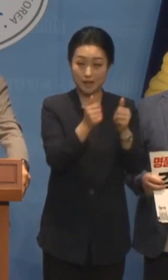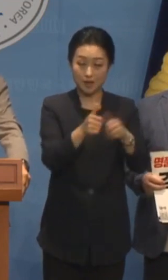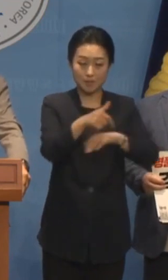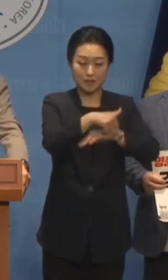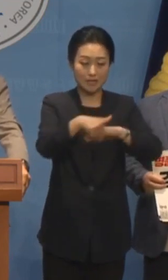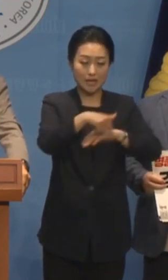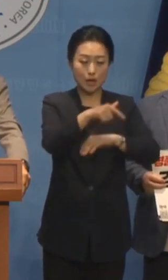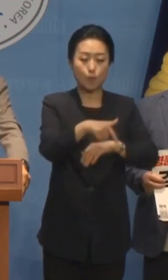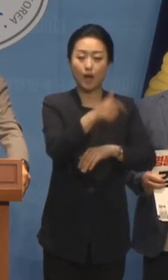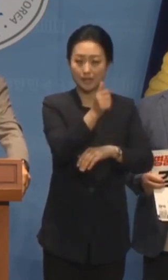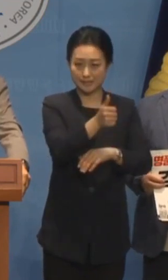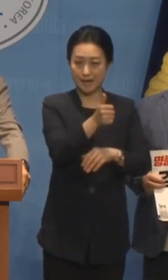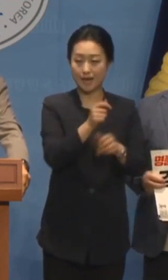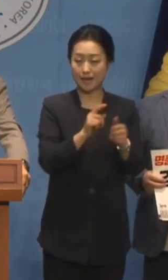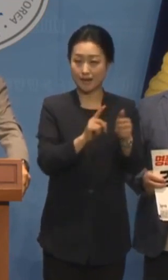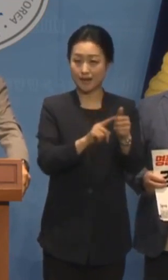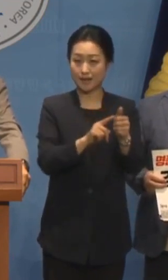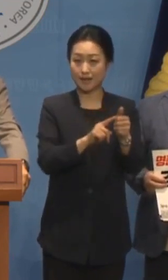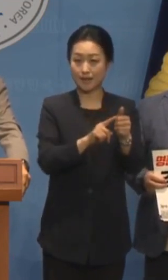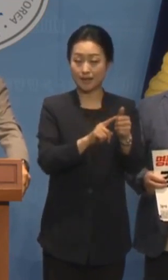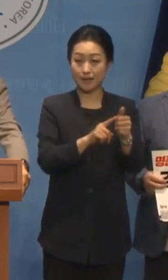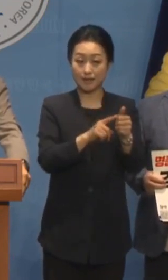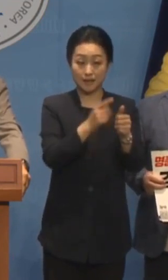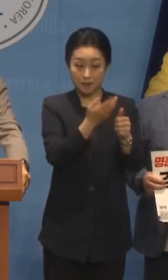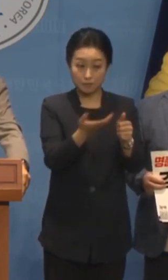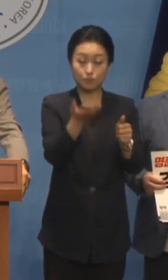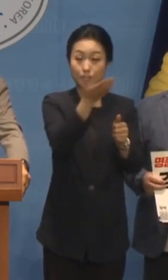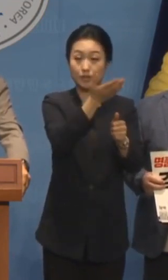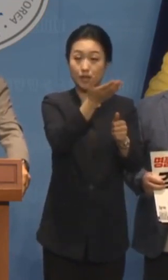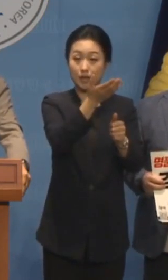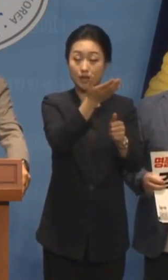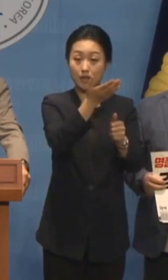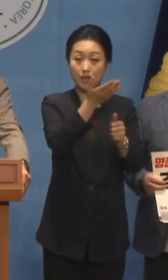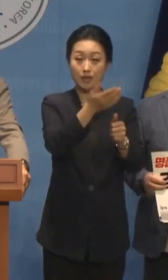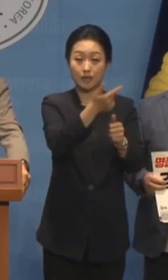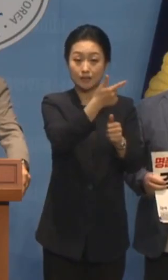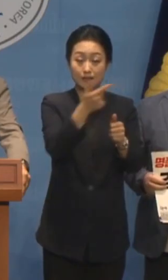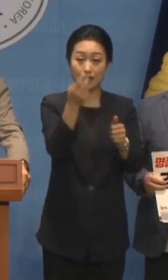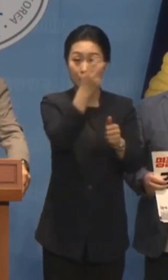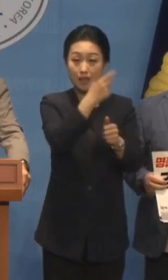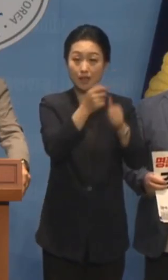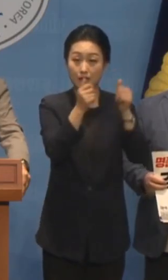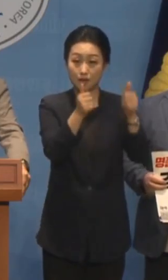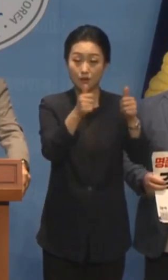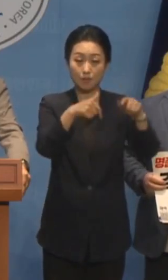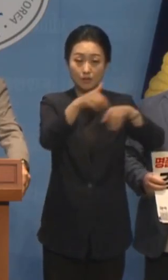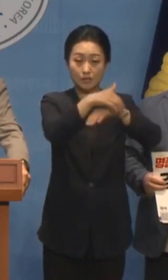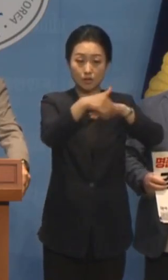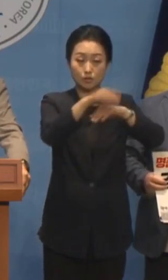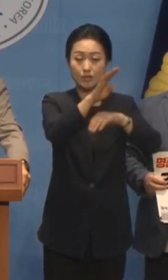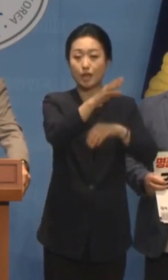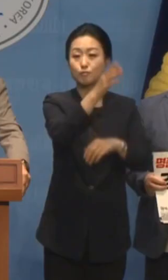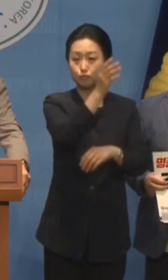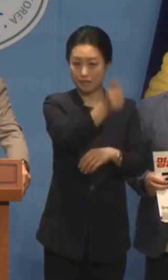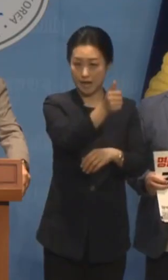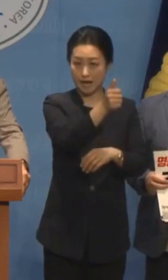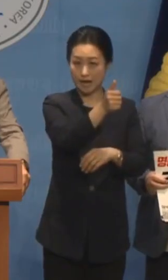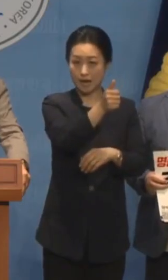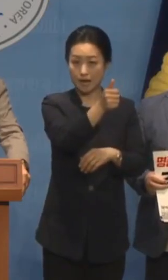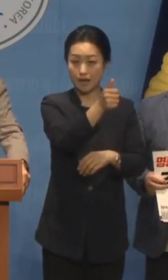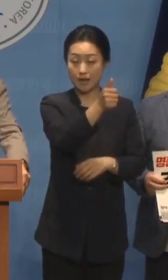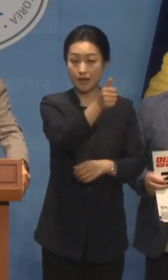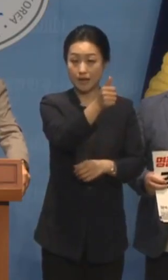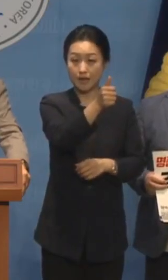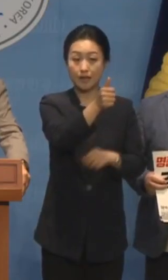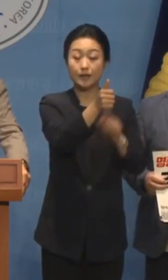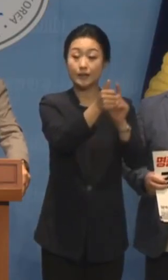기획과장입니다. 그런데 이 대검 기획과장을 지휘하는 공무원은 대검 정책기획부장입니다. 이